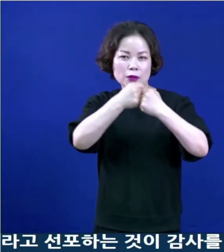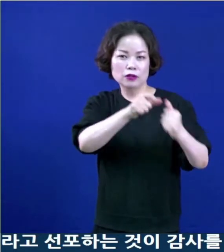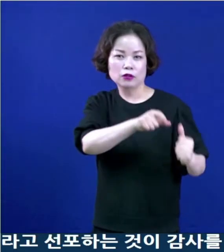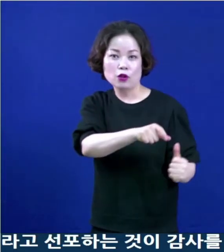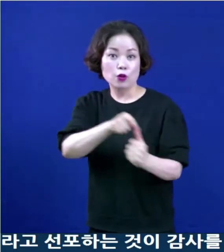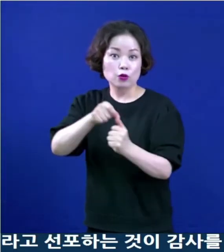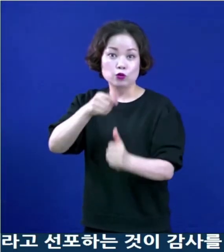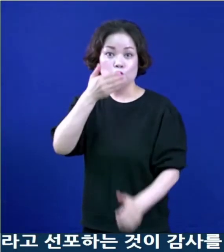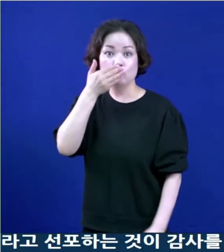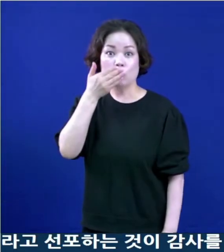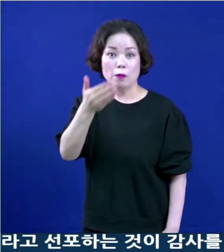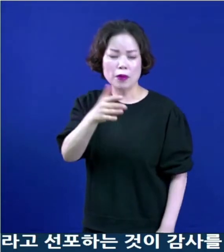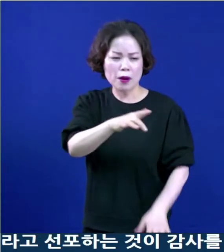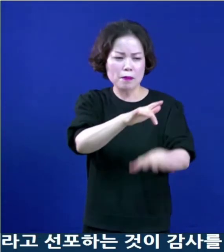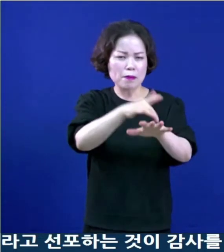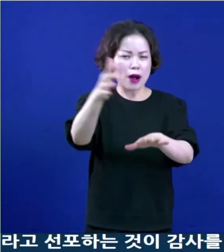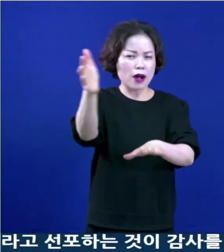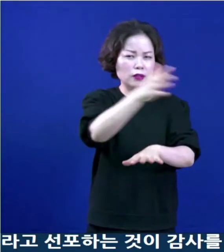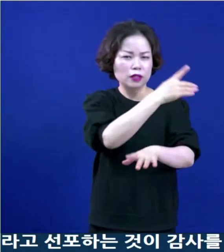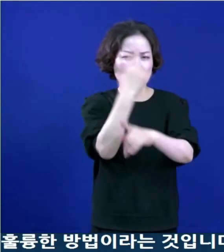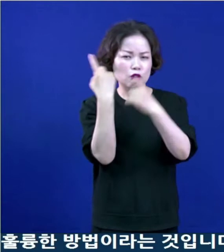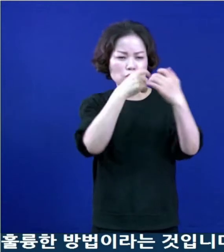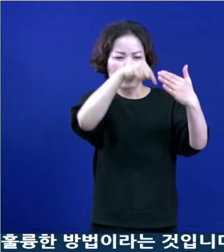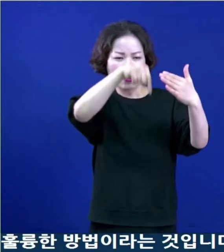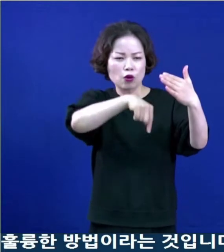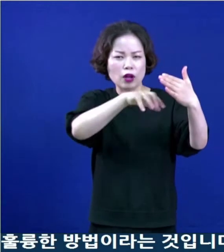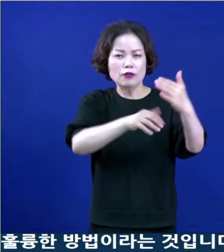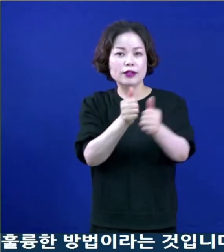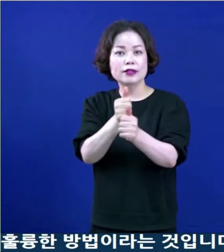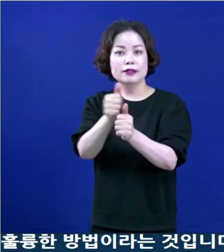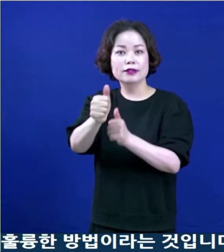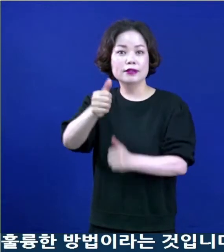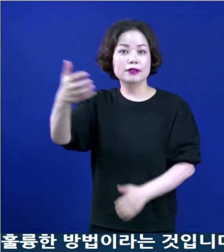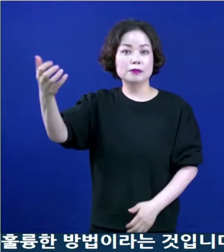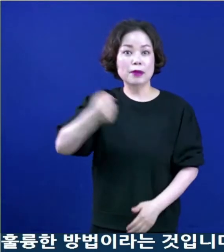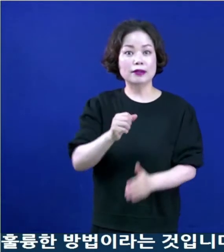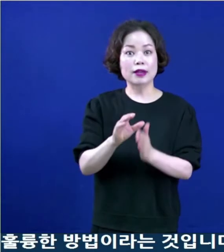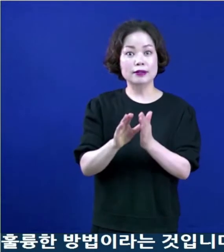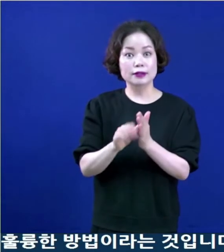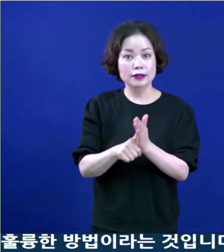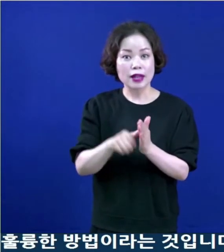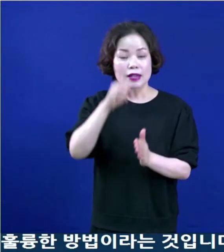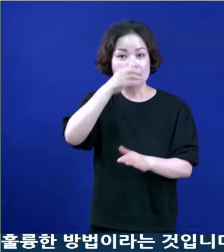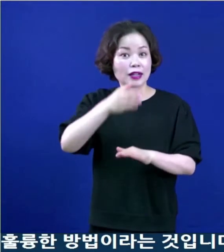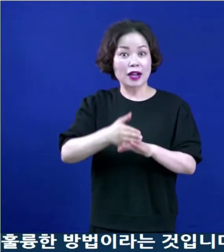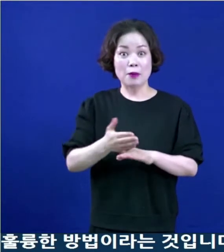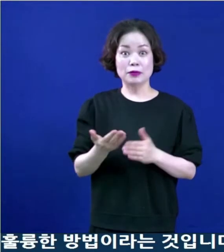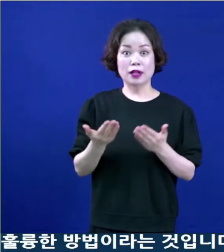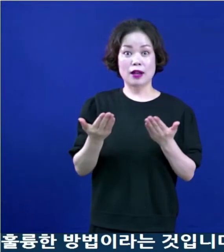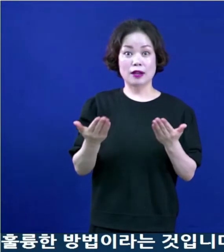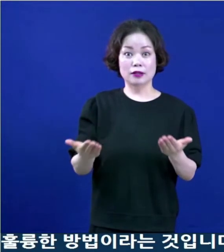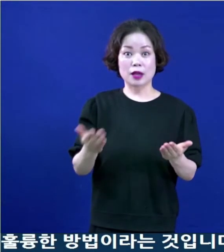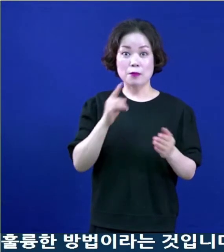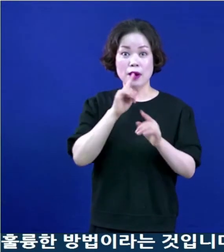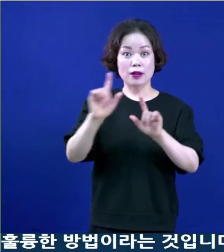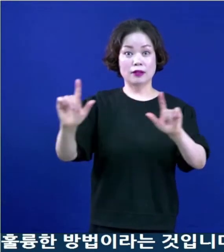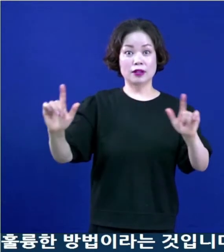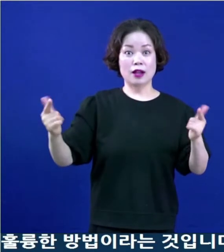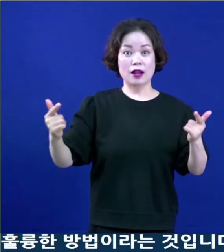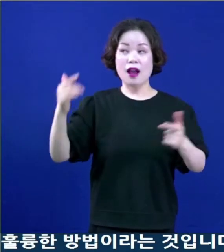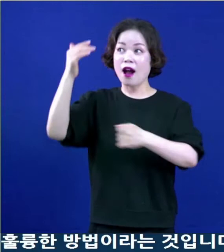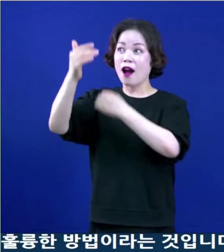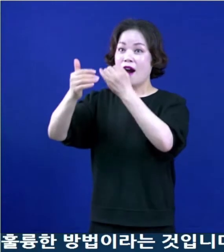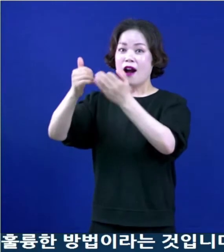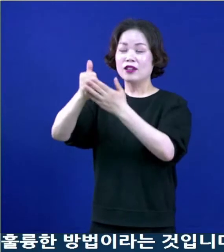때, 마귀로부터 시험 가운데 승리를 얻었을 때, 이럴 때 그냥 감사합니다 라고 말한 것이 아니라